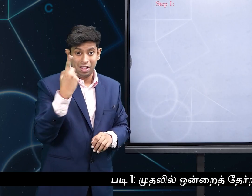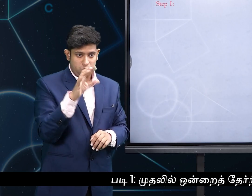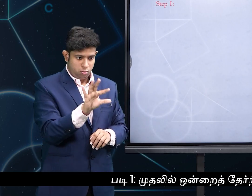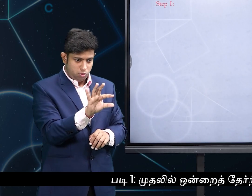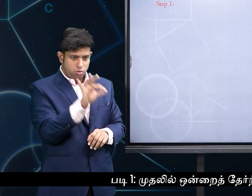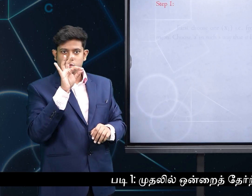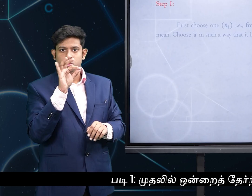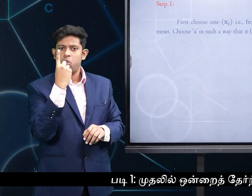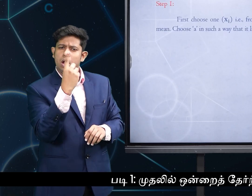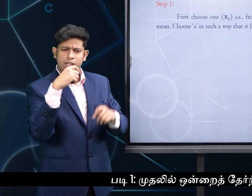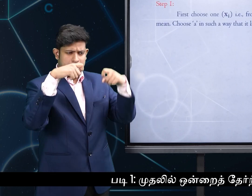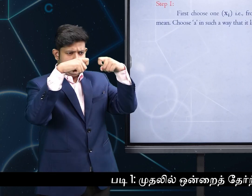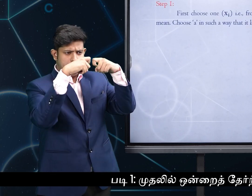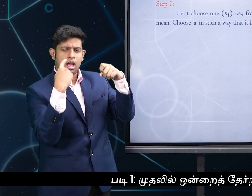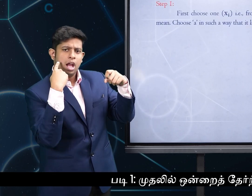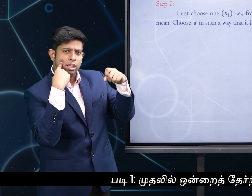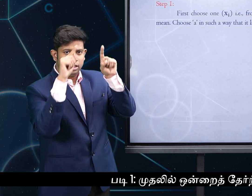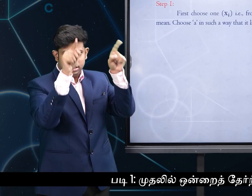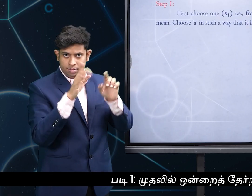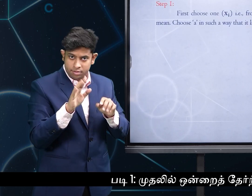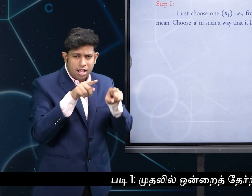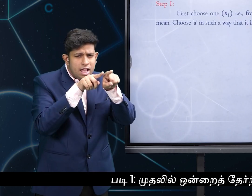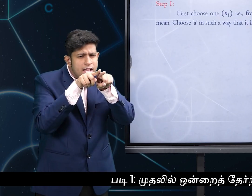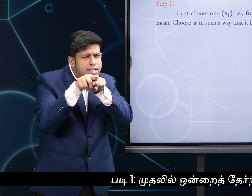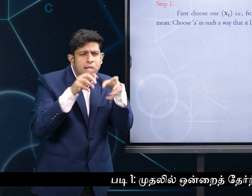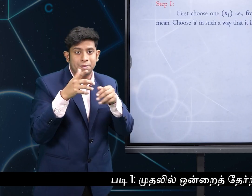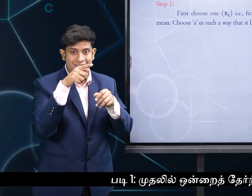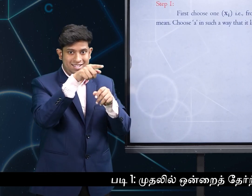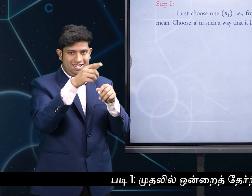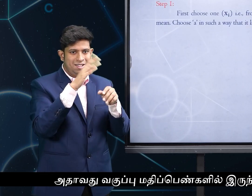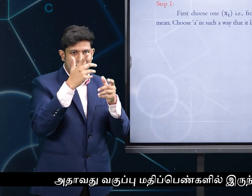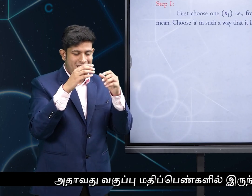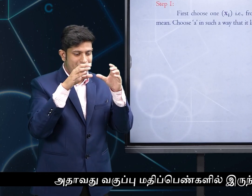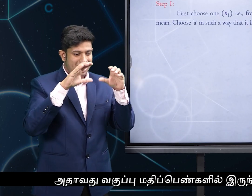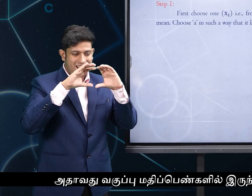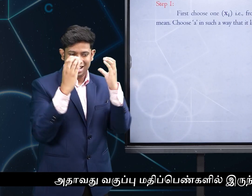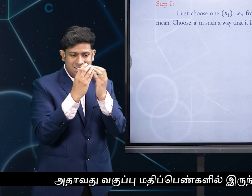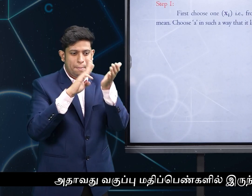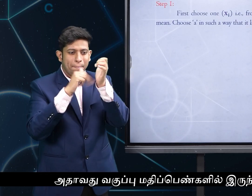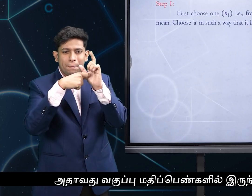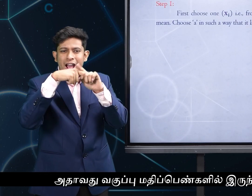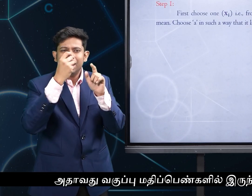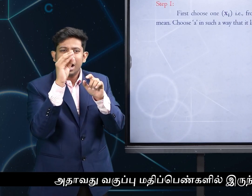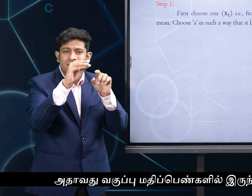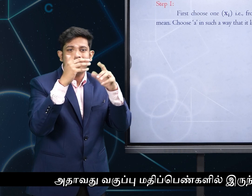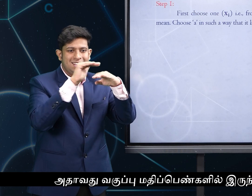முதலில் 1ஐ தேர்ந்தெடுங்கள். அடைப்புக்குறிக்குள் x கீழ் இலக்க I, அதாவது வகுப்பு மதிப்பெண்களில் இருந்து